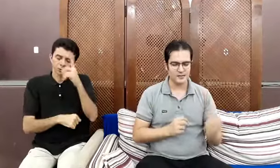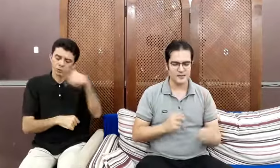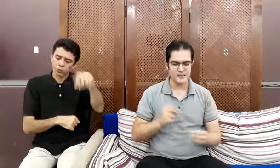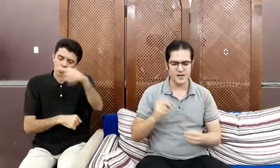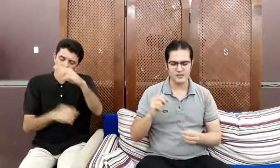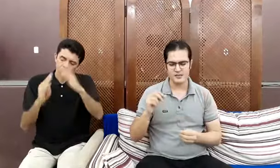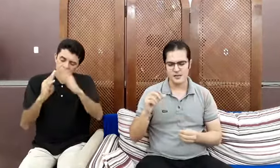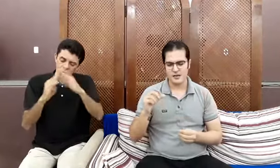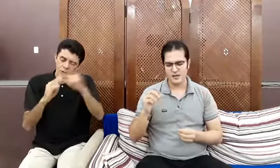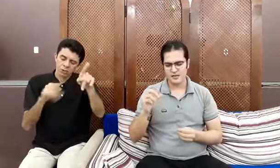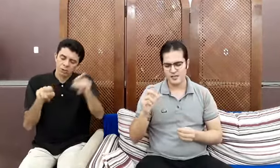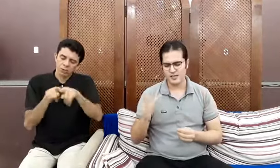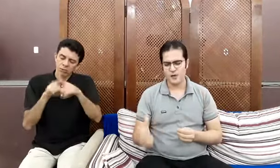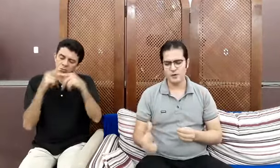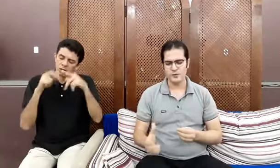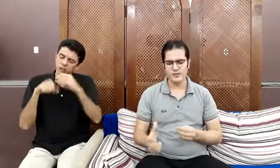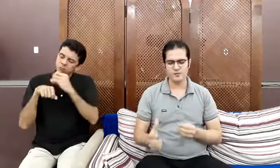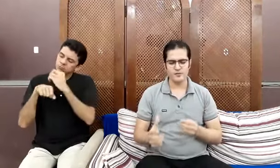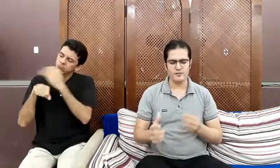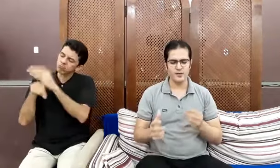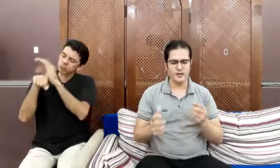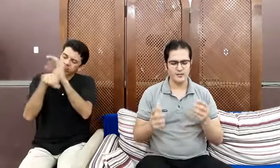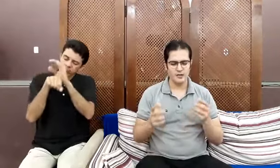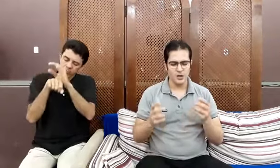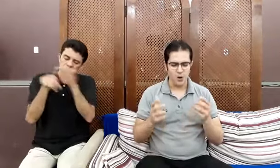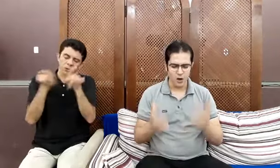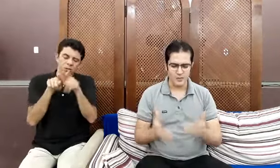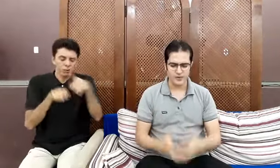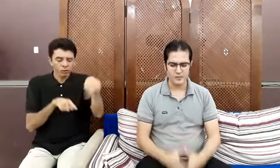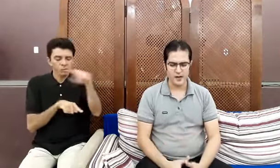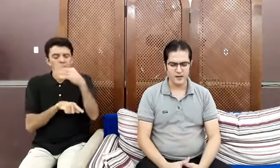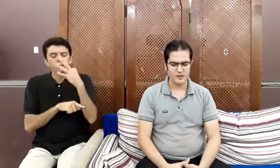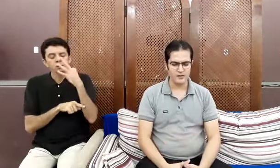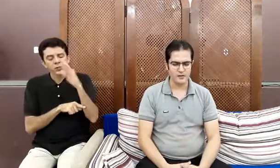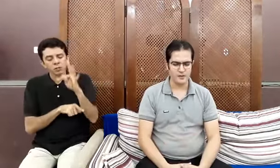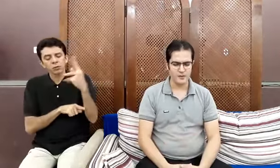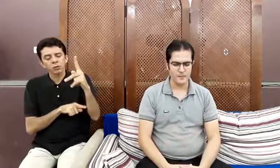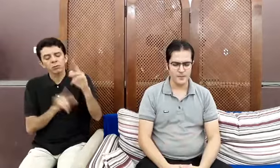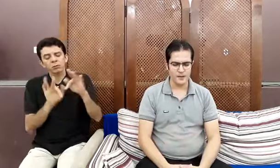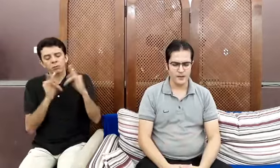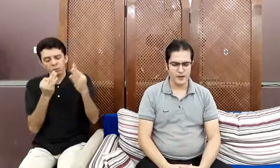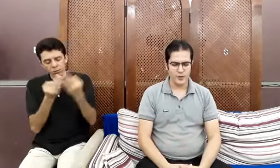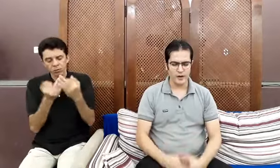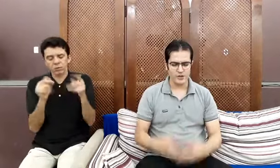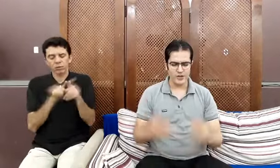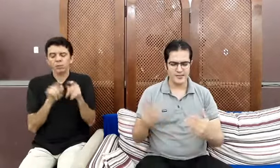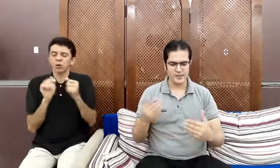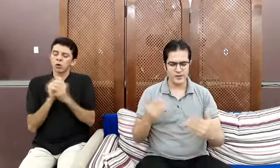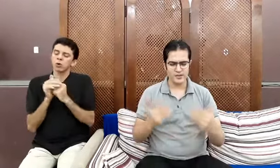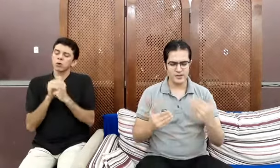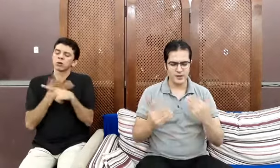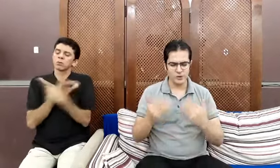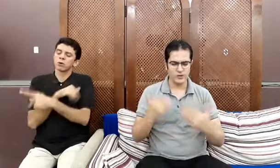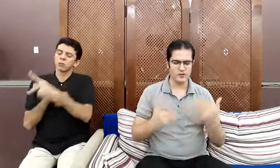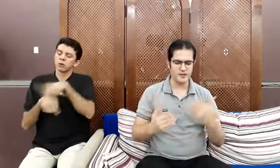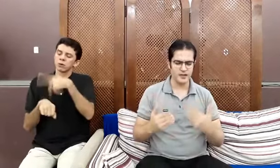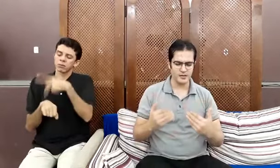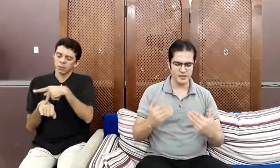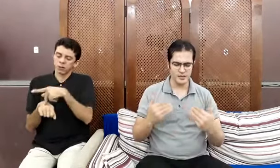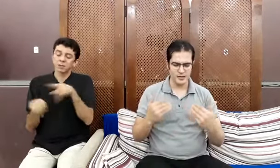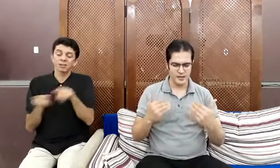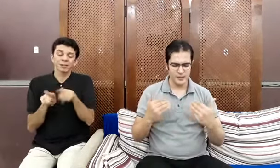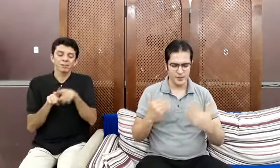essas mensagens. Seja sal e luz na sua família. Ore por esse país, Senhor. O relógio de oração que a gente criou na nossa